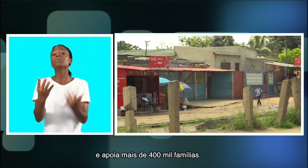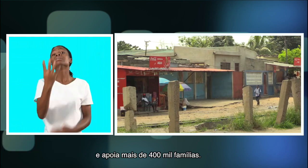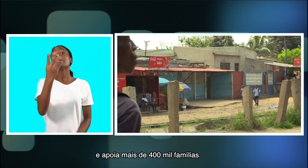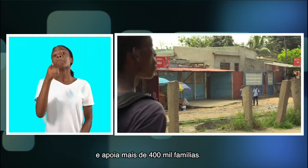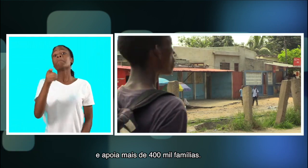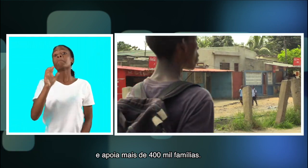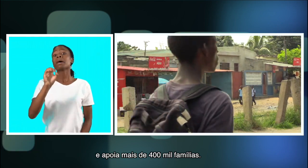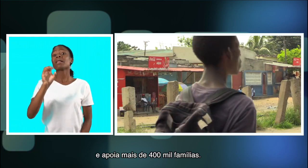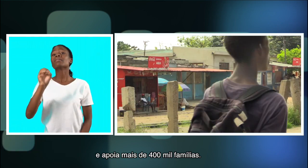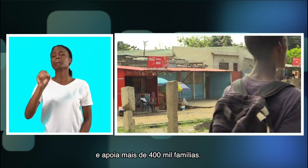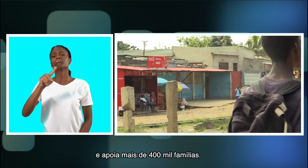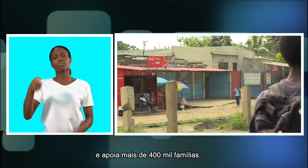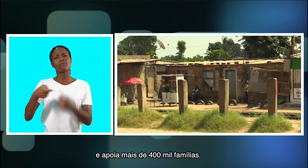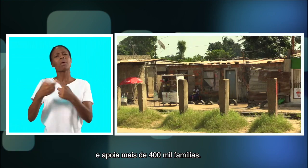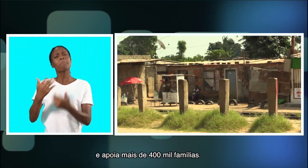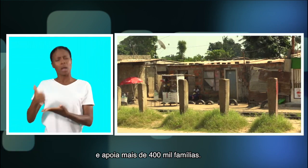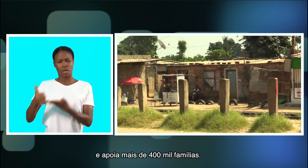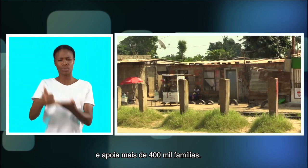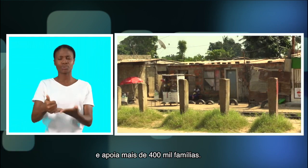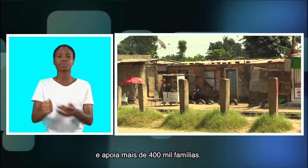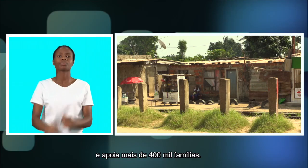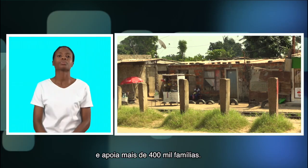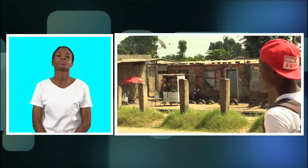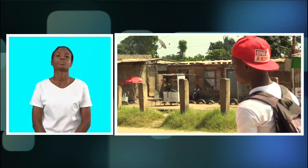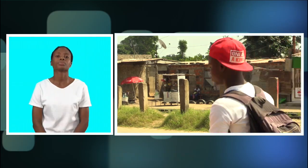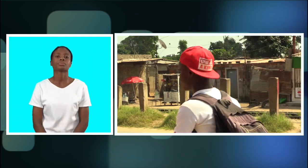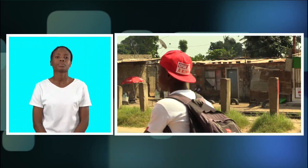de 400 mil famílias.